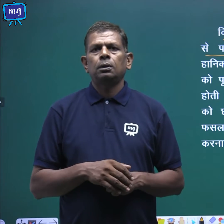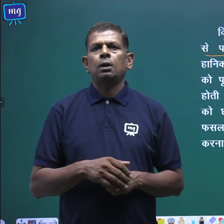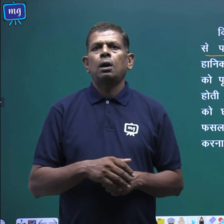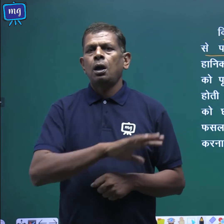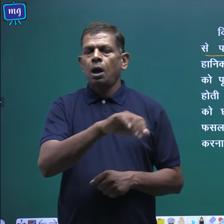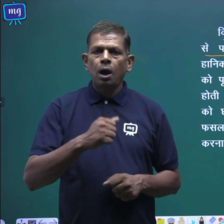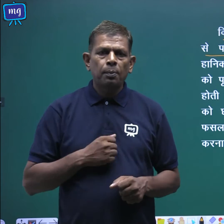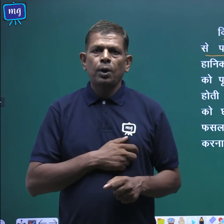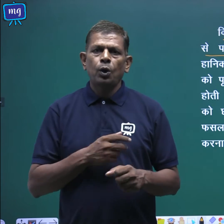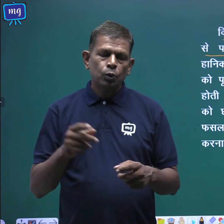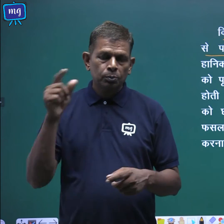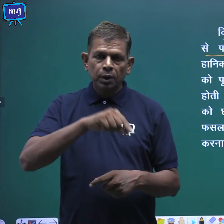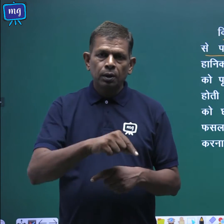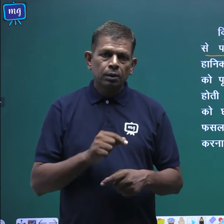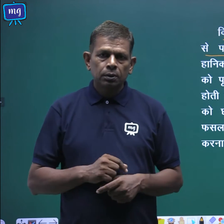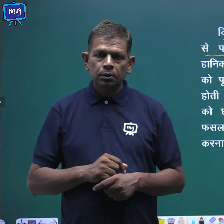हमें उसमें